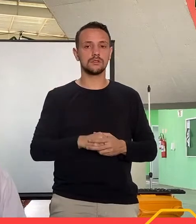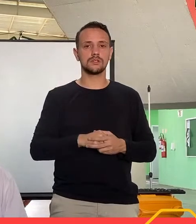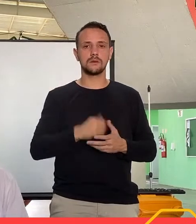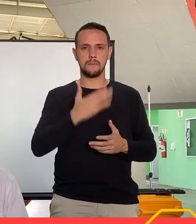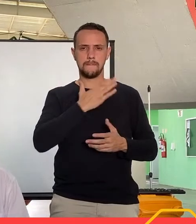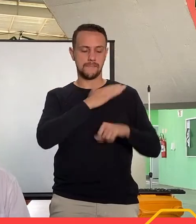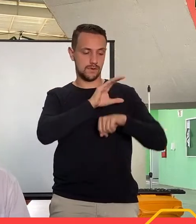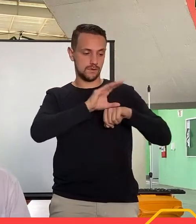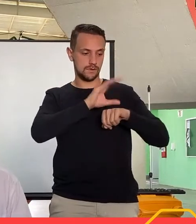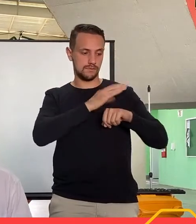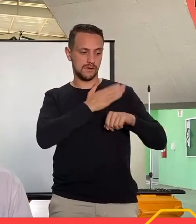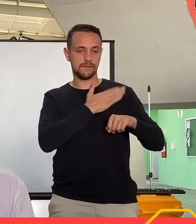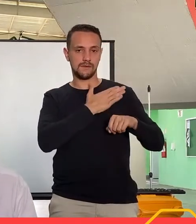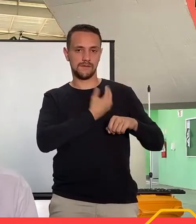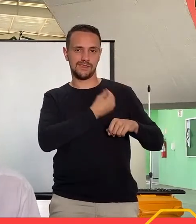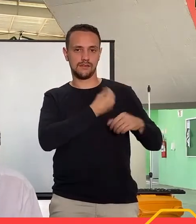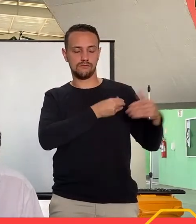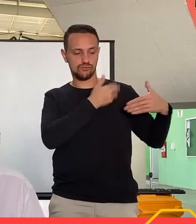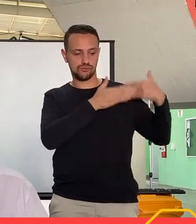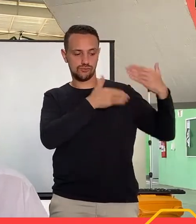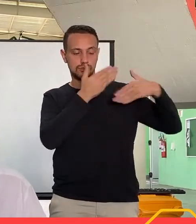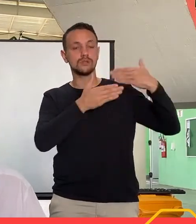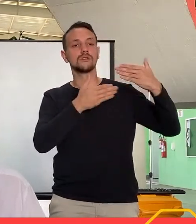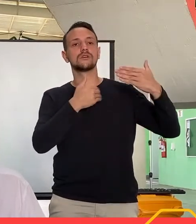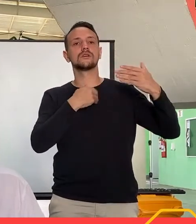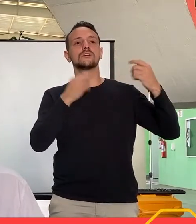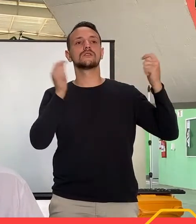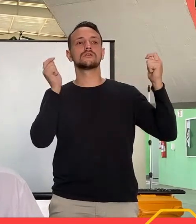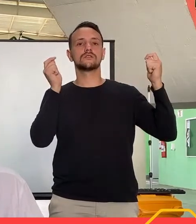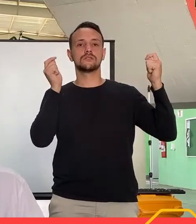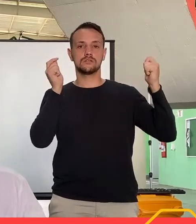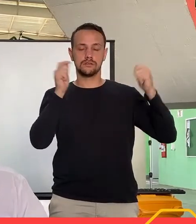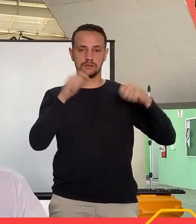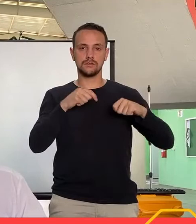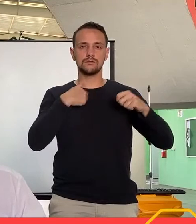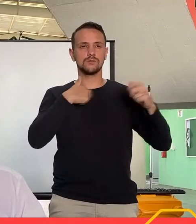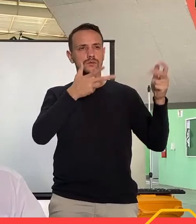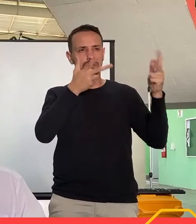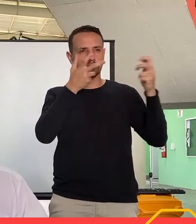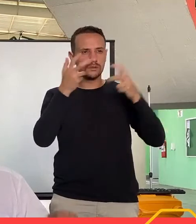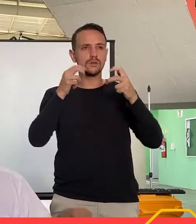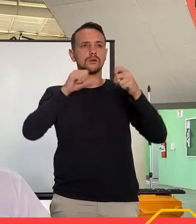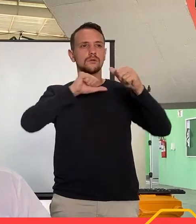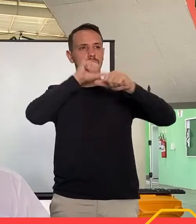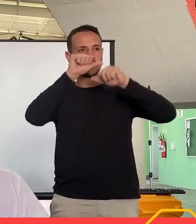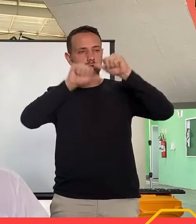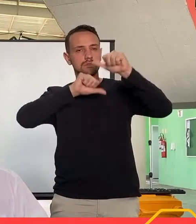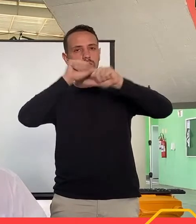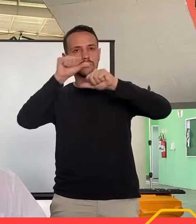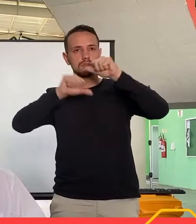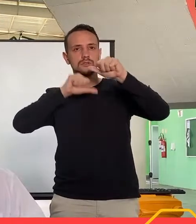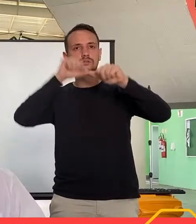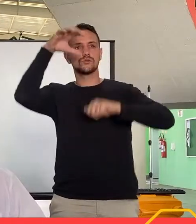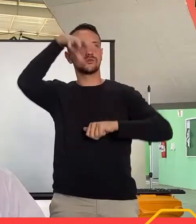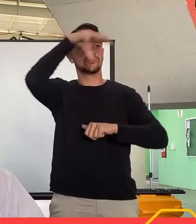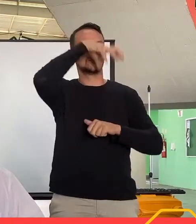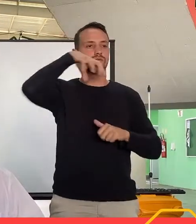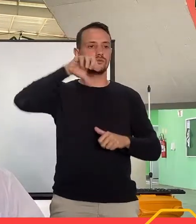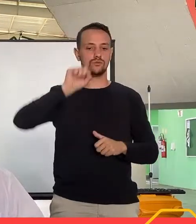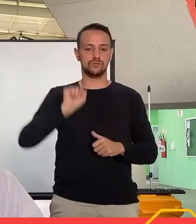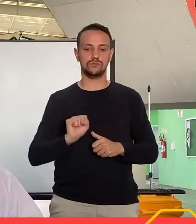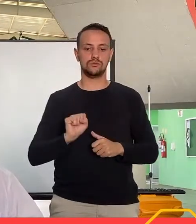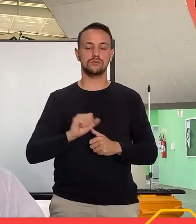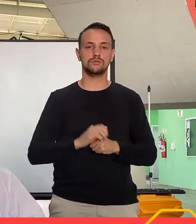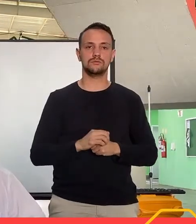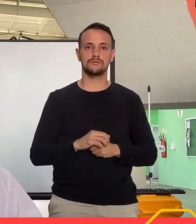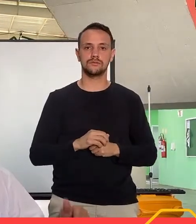No curso da minha vida, foi possível observar a mudança do regime de chuva no Rio Grande do